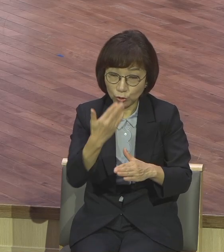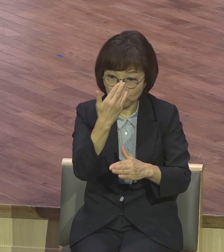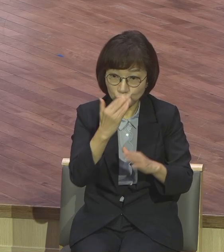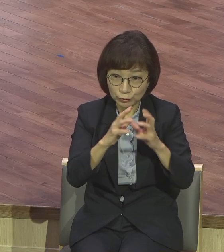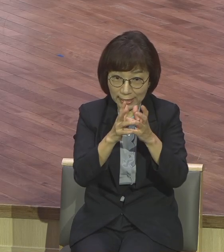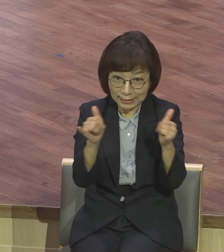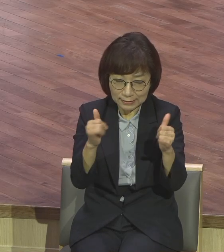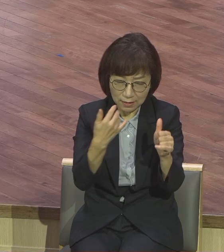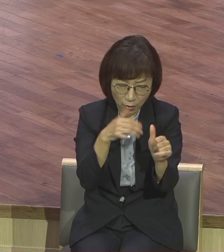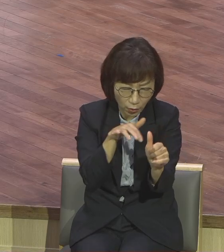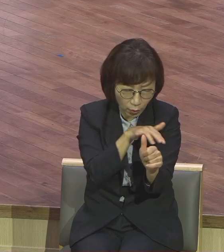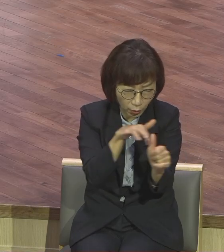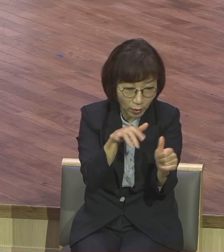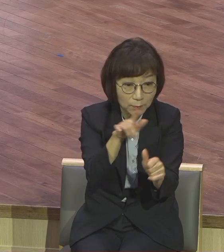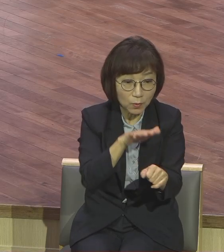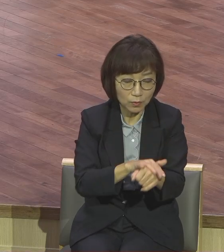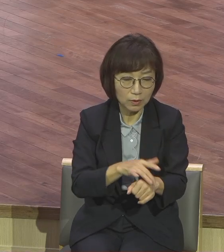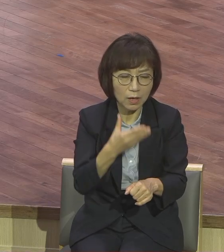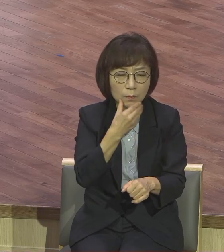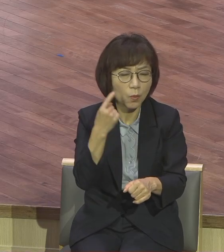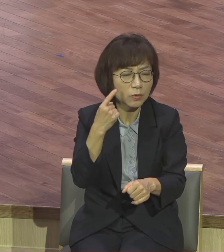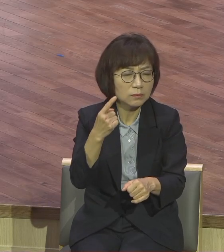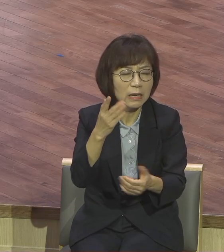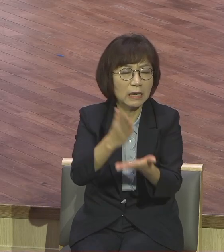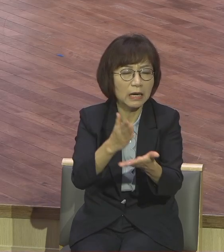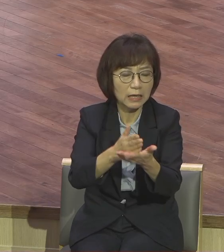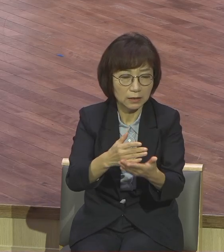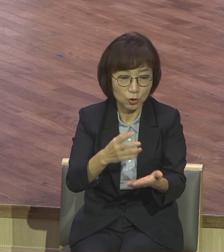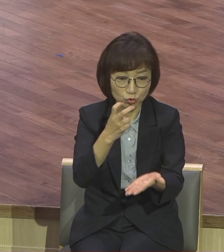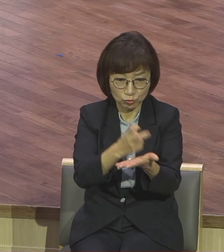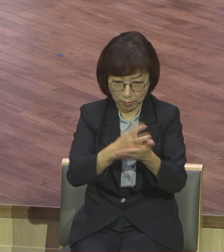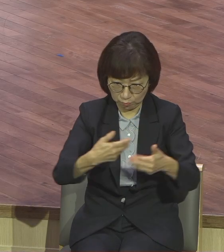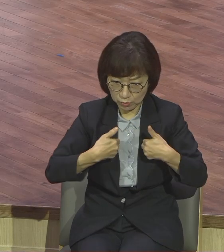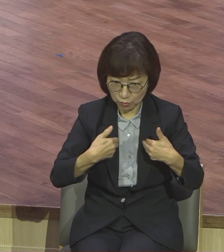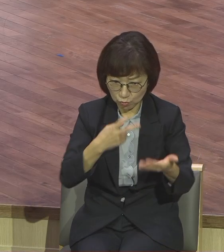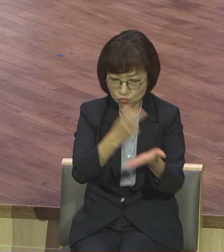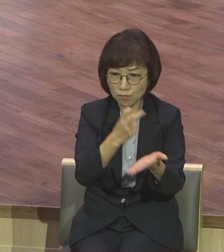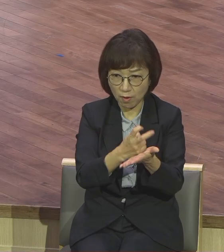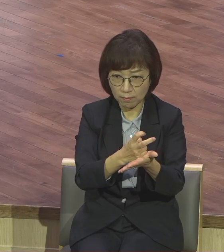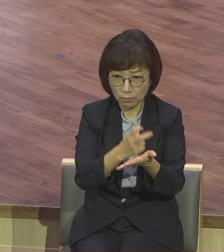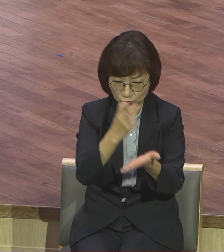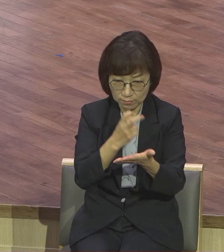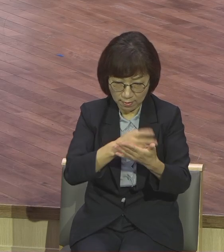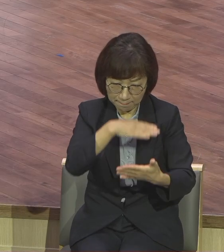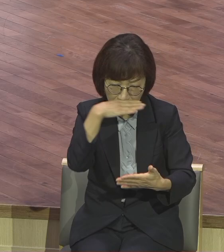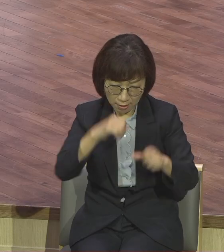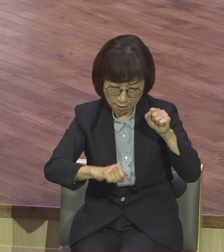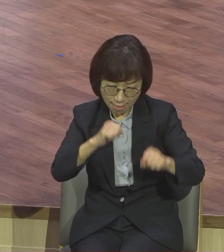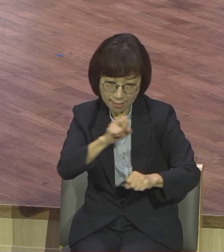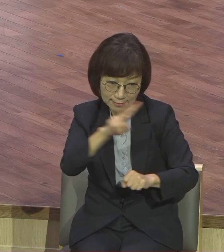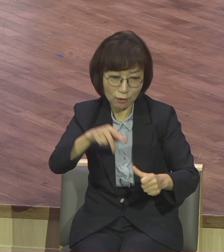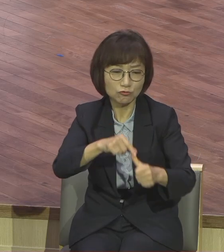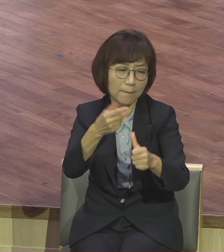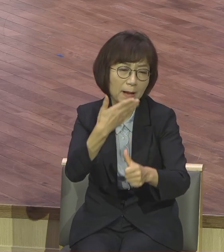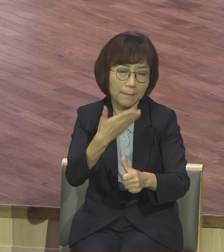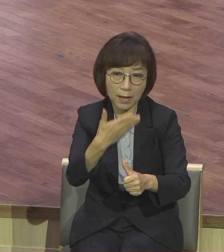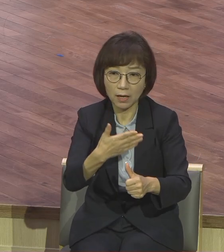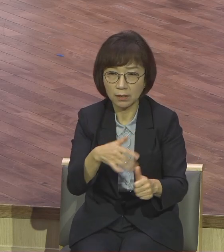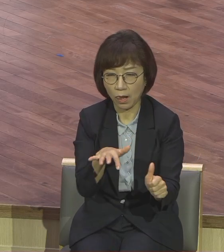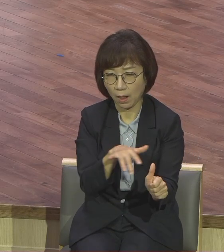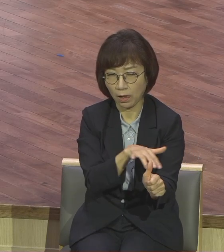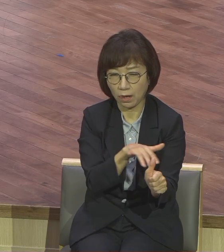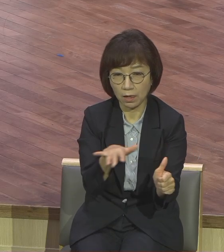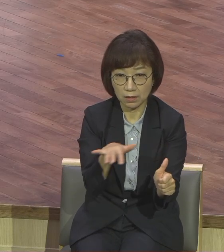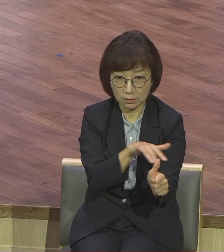지금 교인, 이 갈라디아 교인들 엄청 헷갈리게 만들어 놓은 거예요. 율법주의자들이. 지금 또